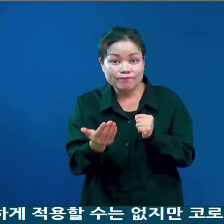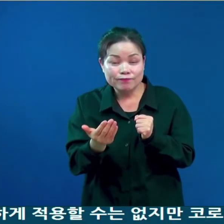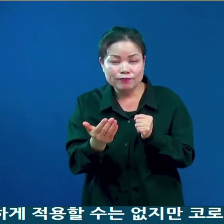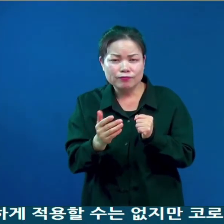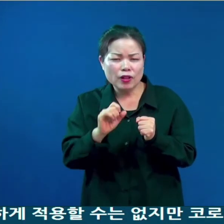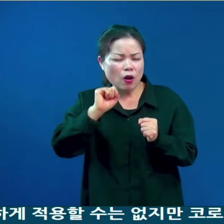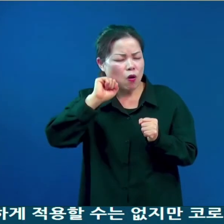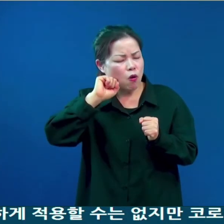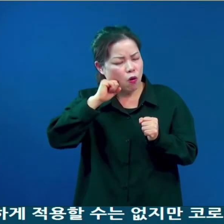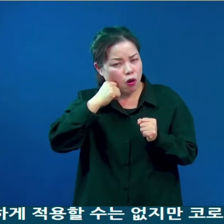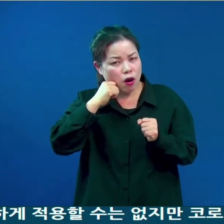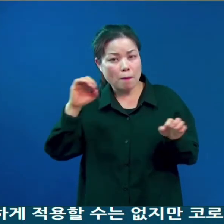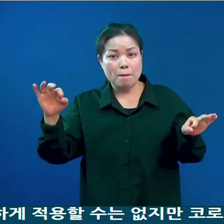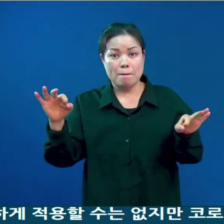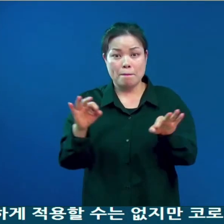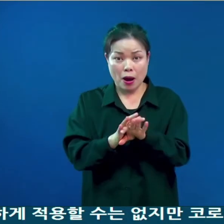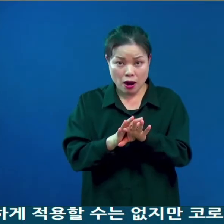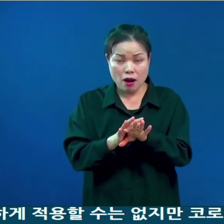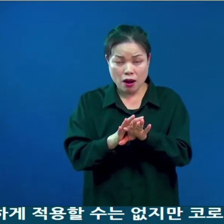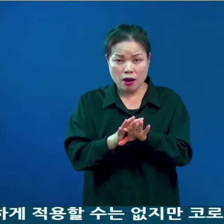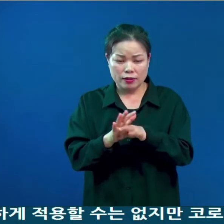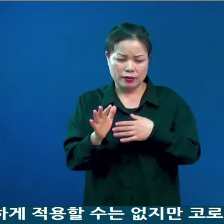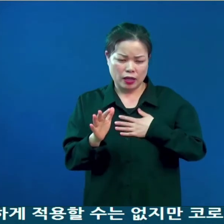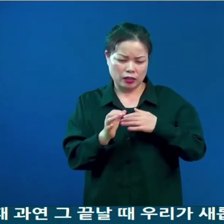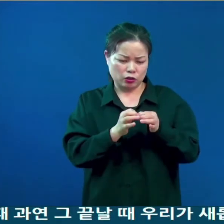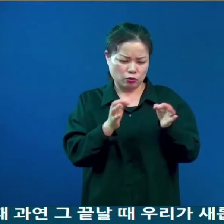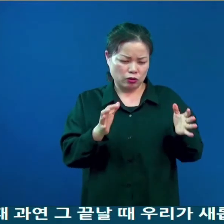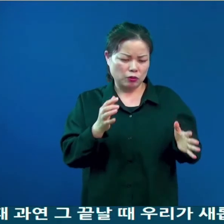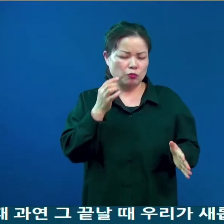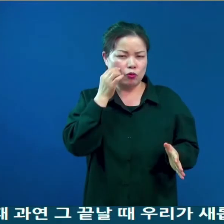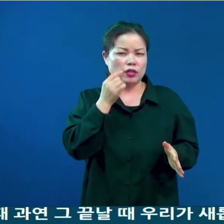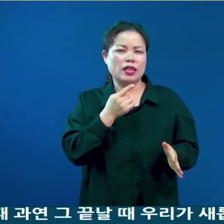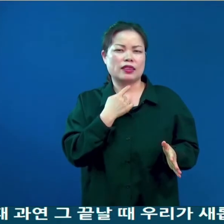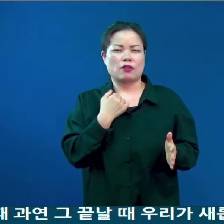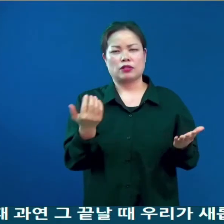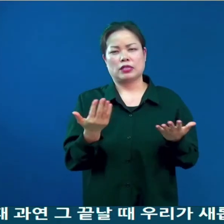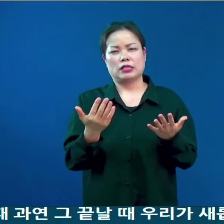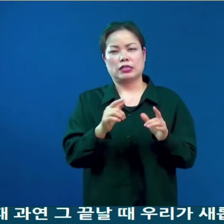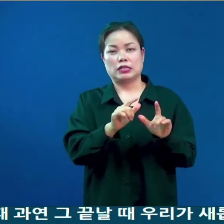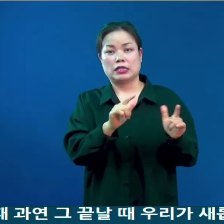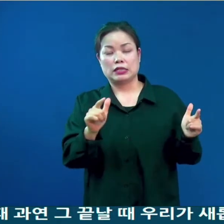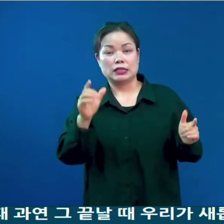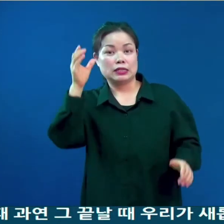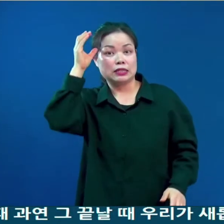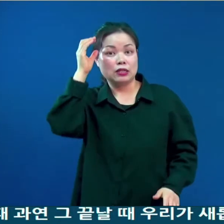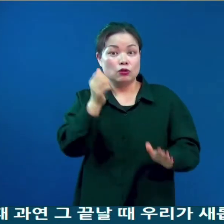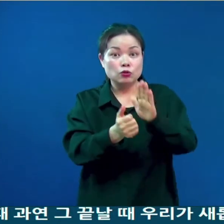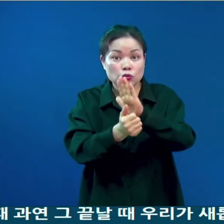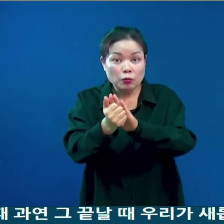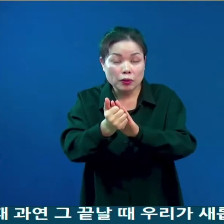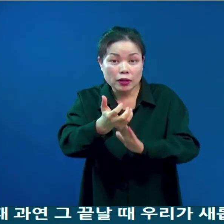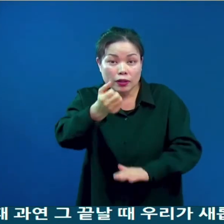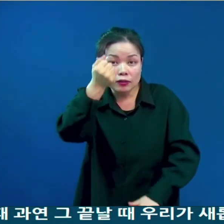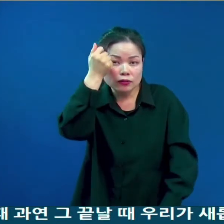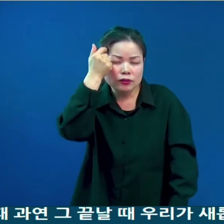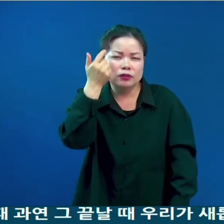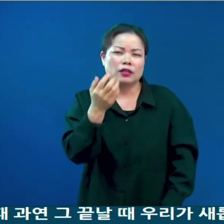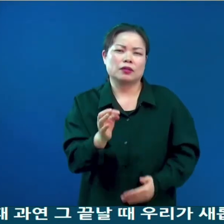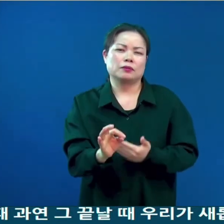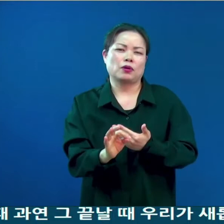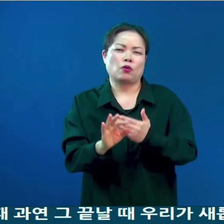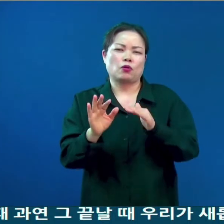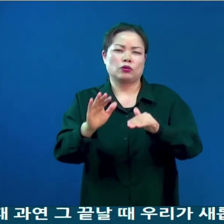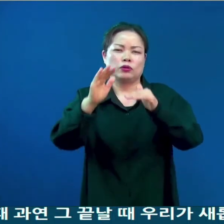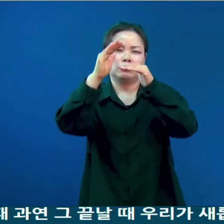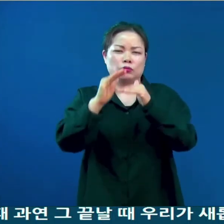이 어려움이 종식되어서 내가 그동안 하지 못했던 일들에 대한 기대와 소망만을 갖고 계신다면,